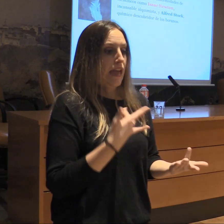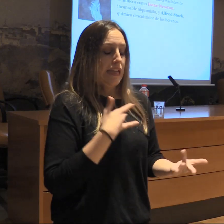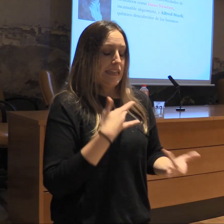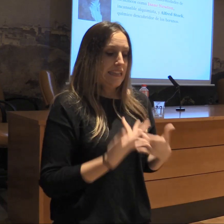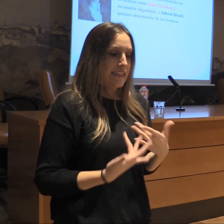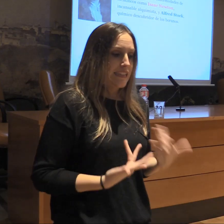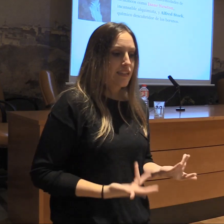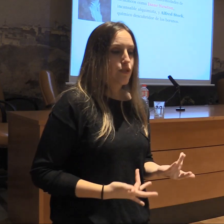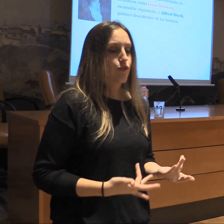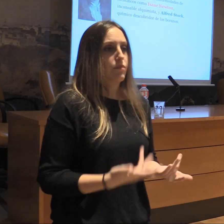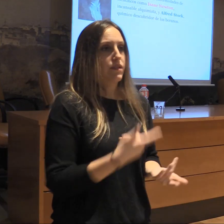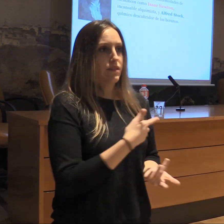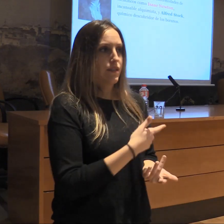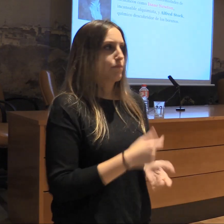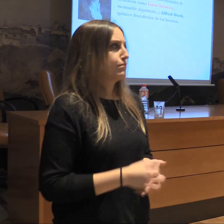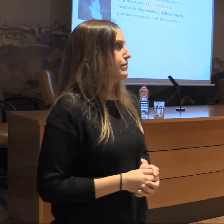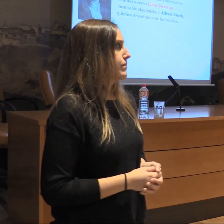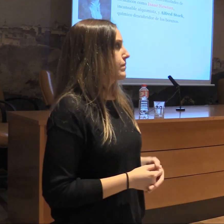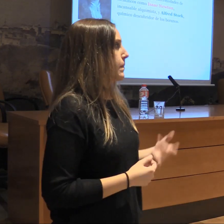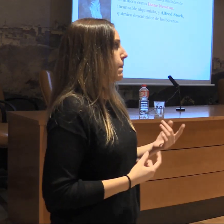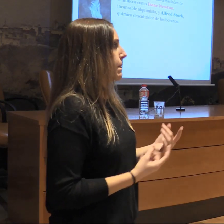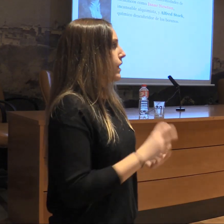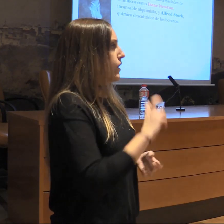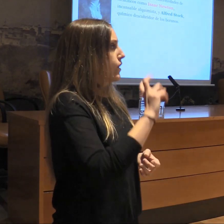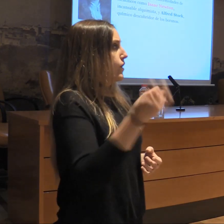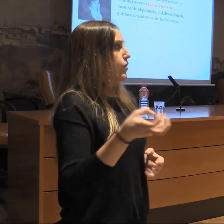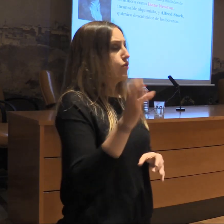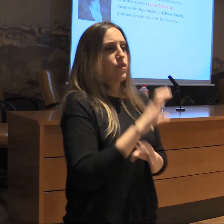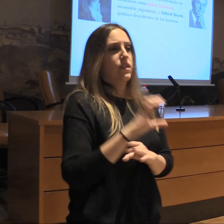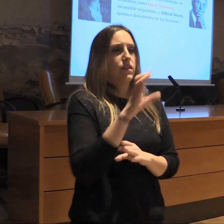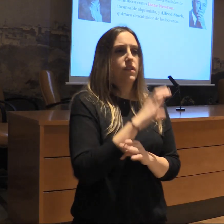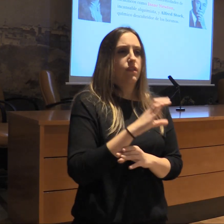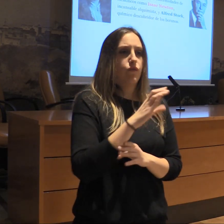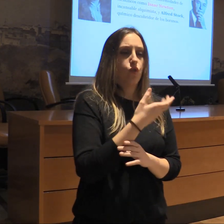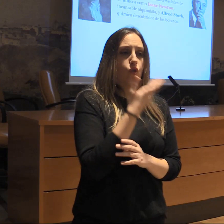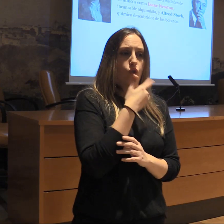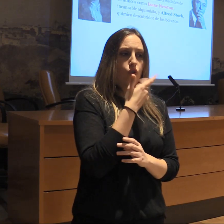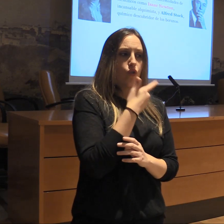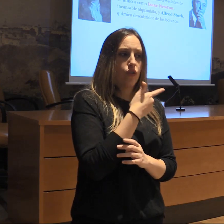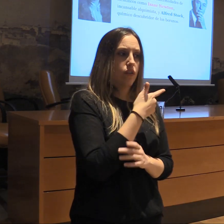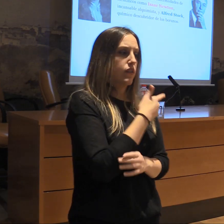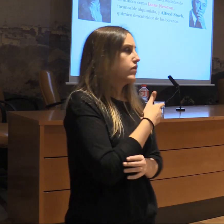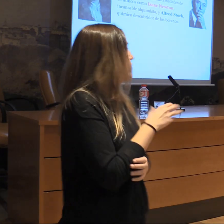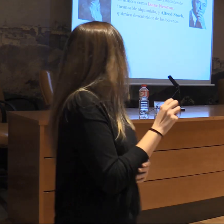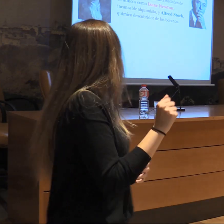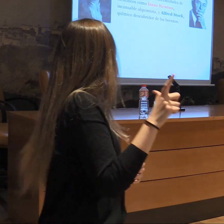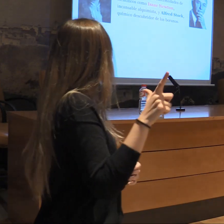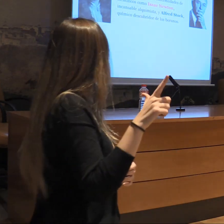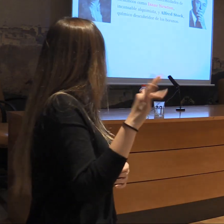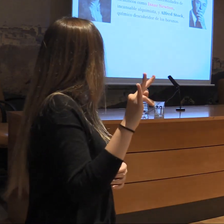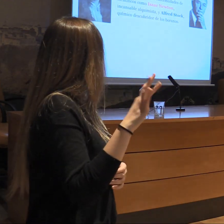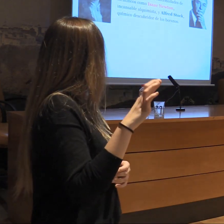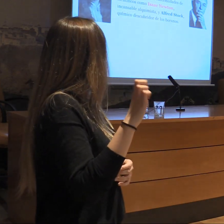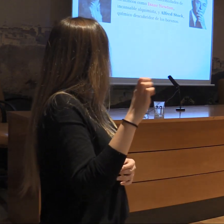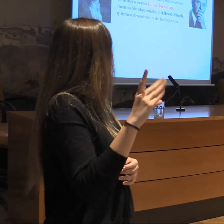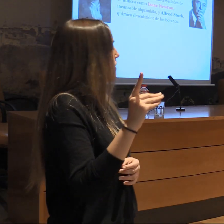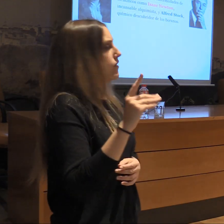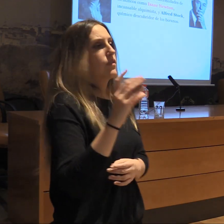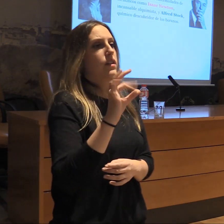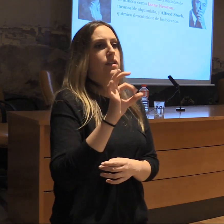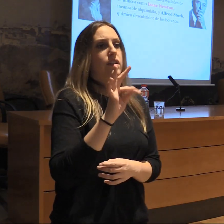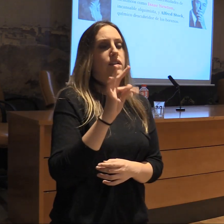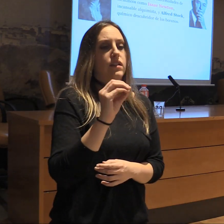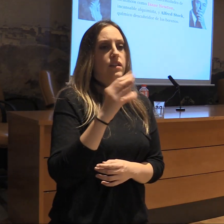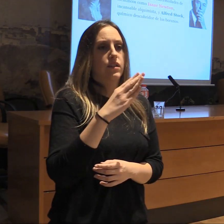del hidragirismo. Otro científico conocido, víctima del mercurio, fue Alfred Stock, el descubridor de los boranos, que